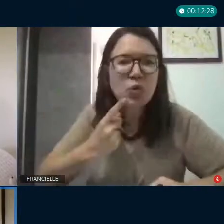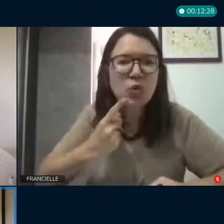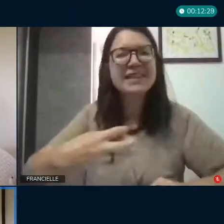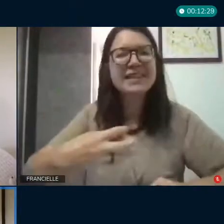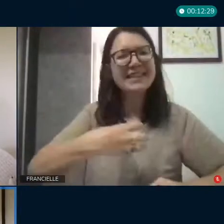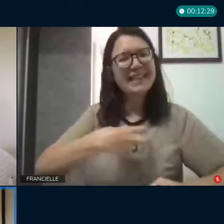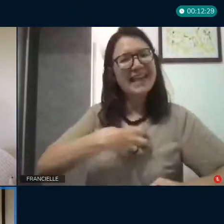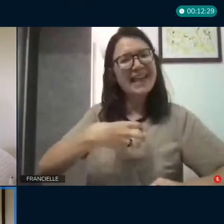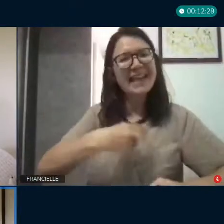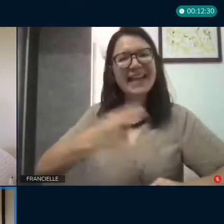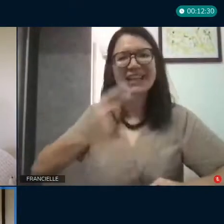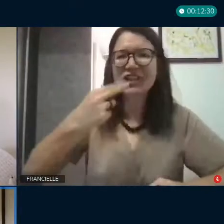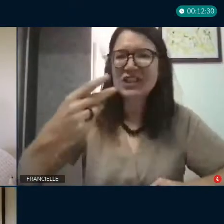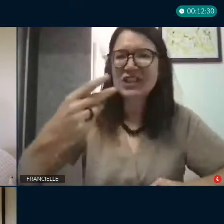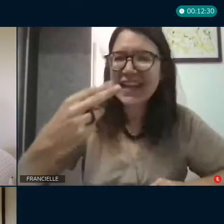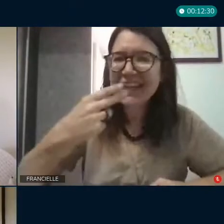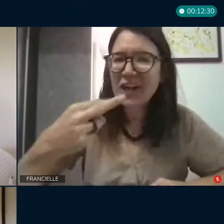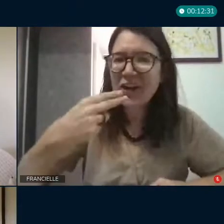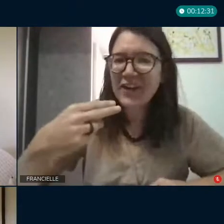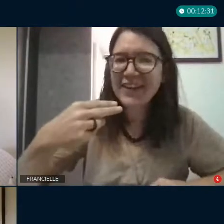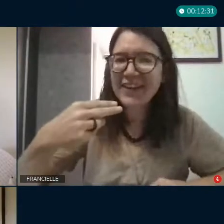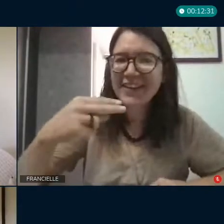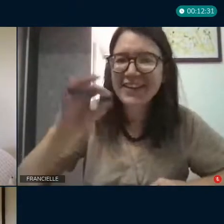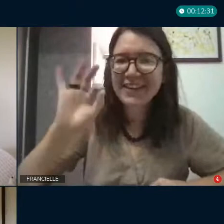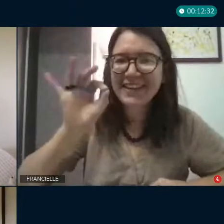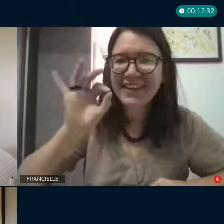um novo percentual.